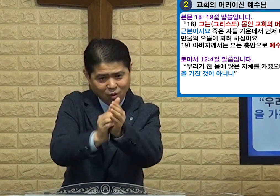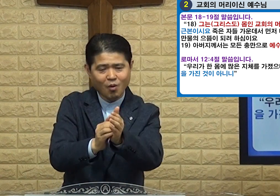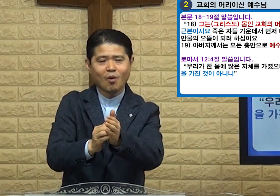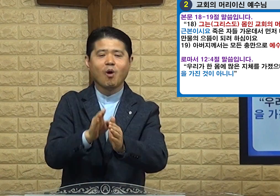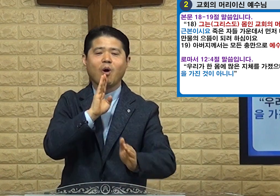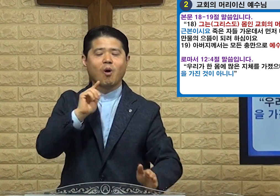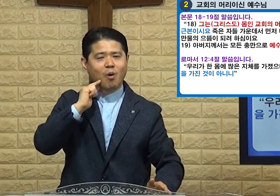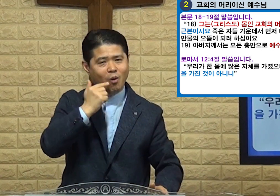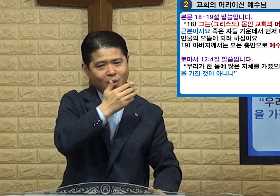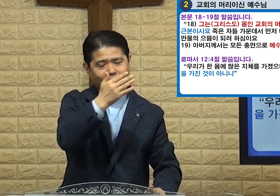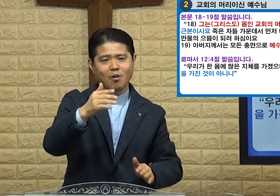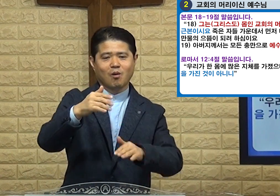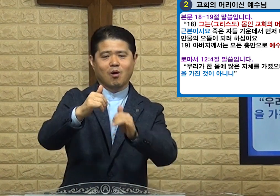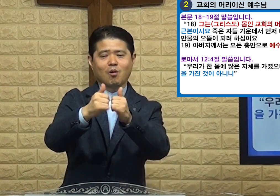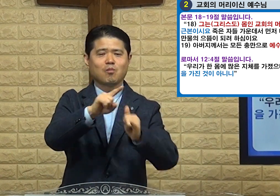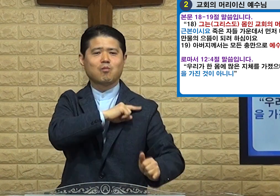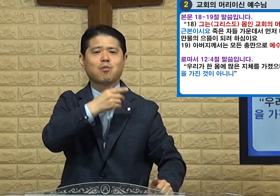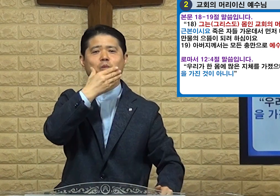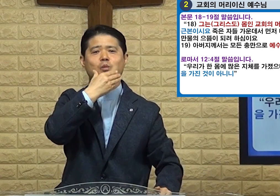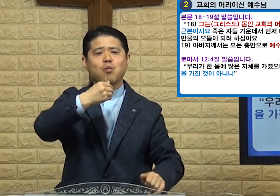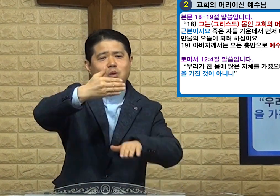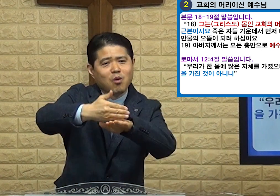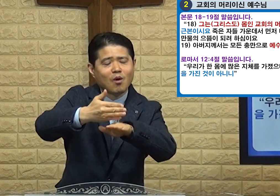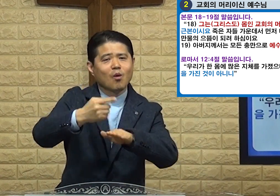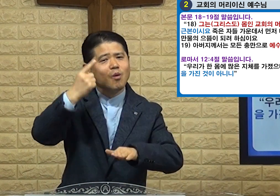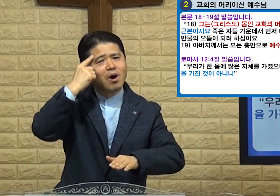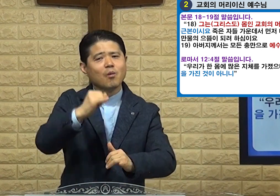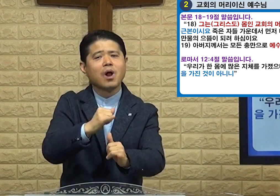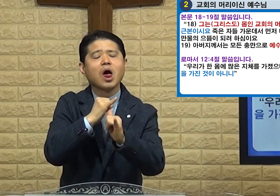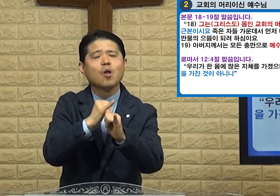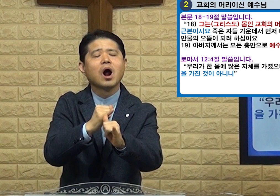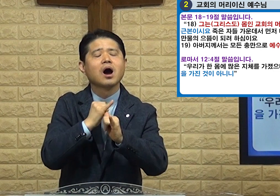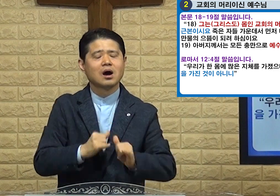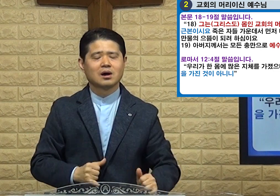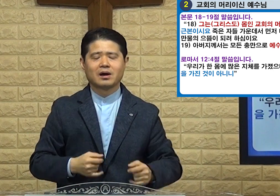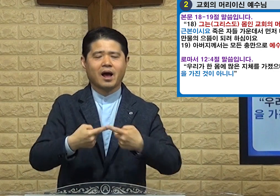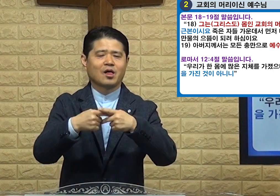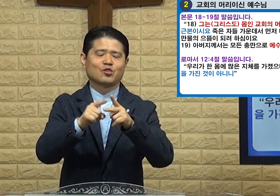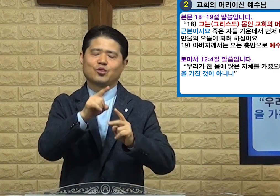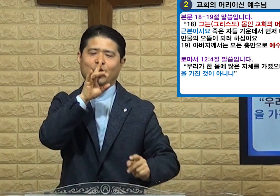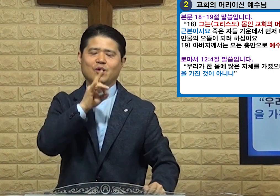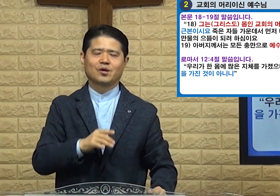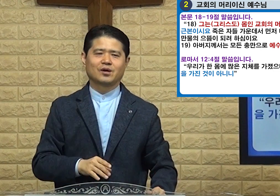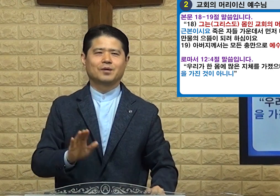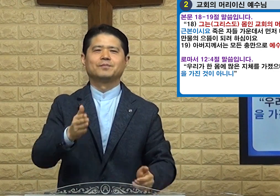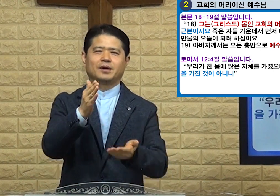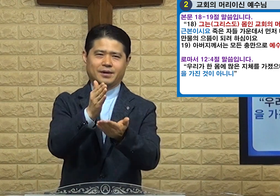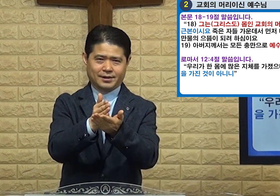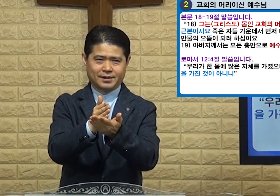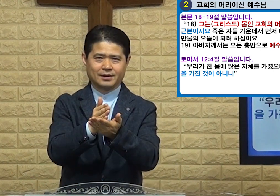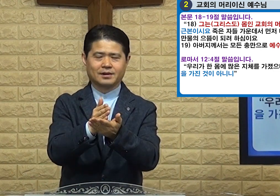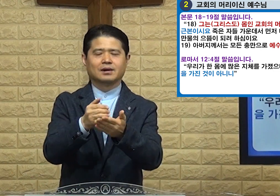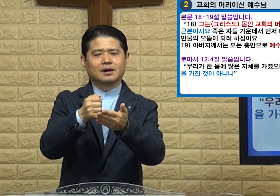동물을 분리하시고 그렇게 더 아름다운 것을 인간이 통치할 수 있는 지혜를 주셨는데 왜 자살을